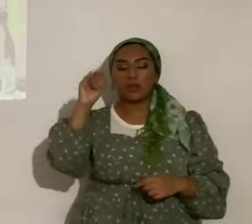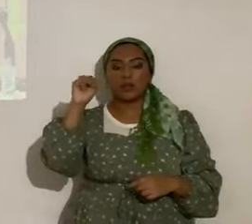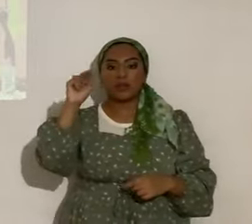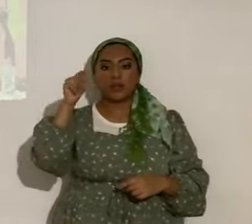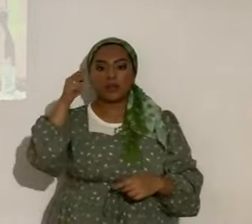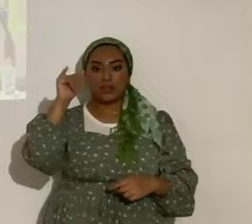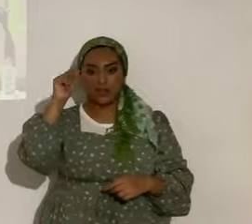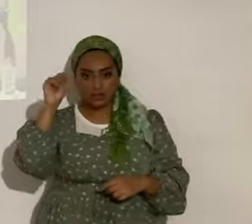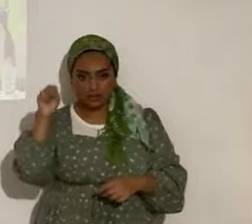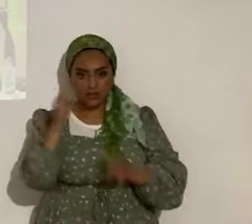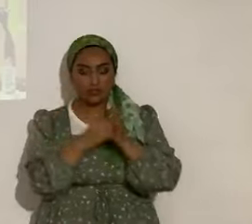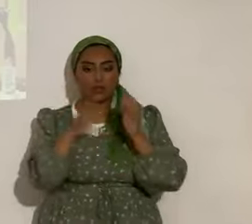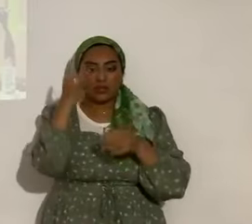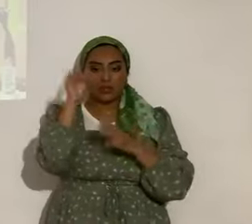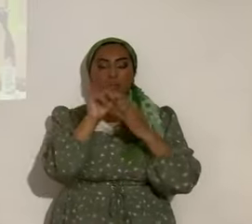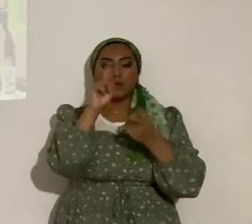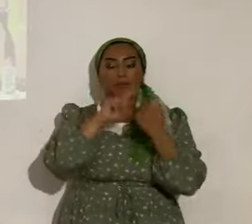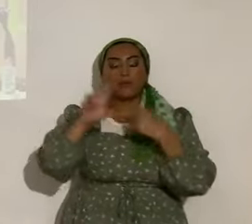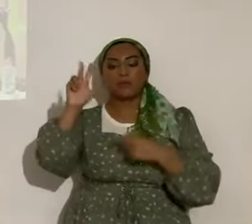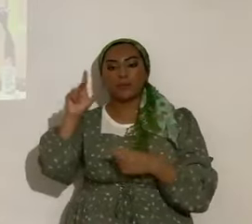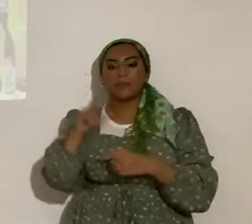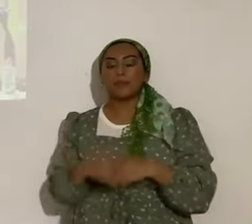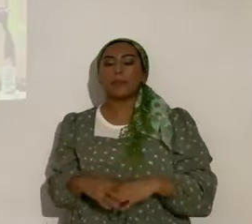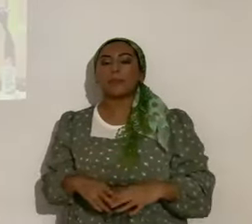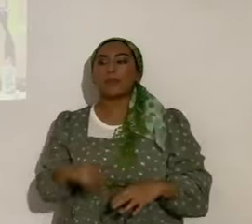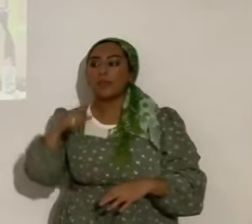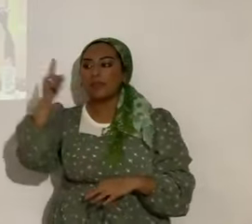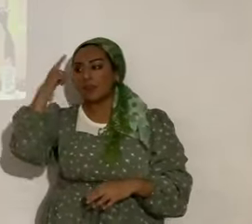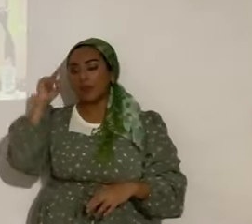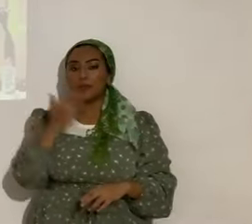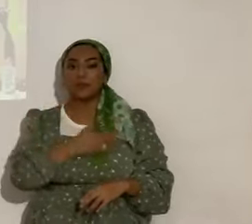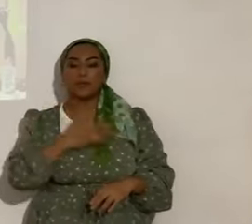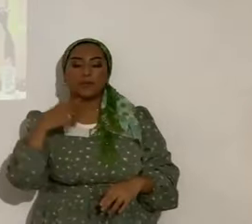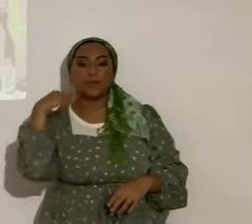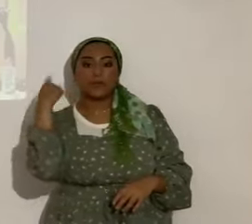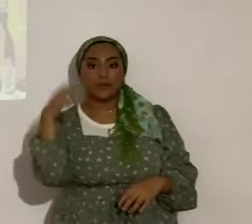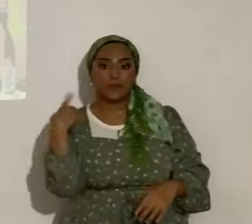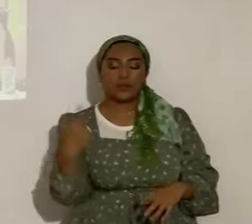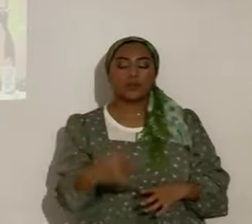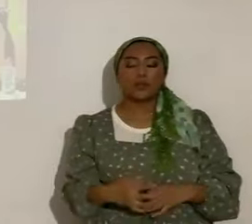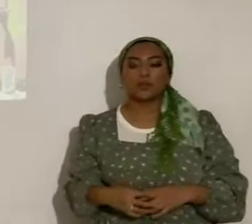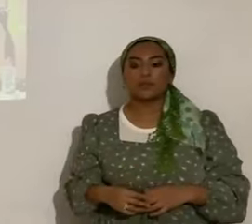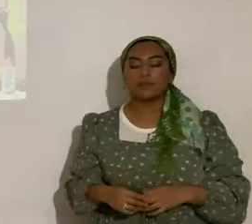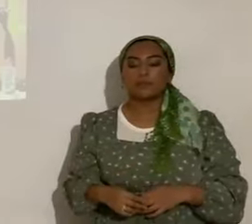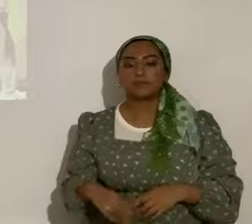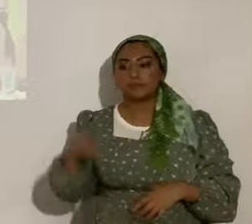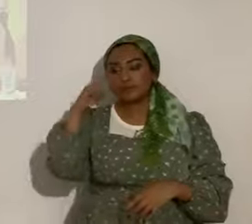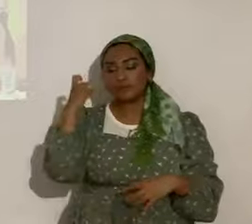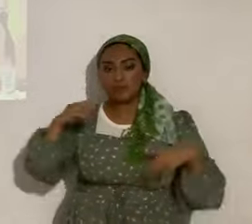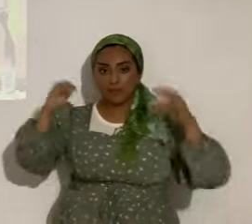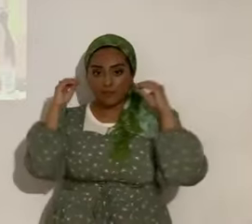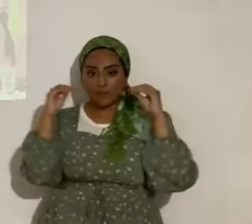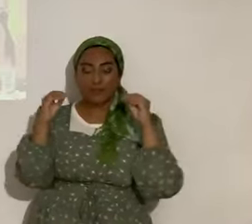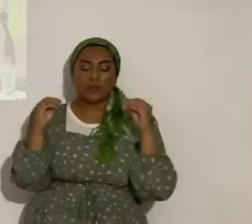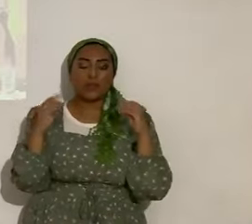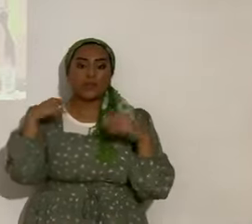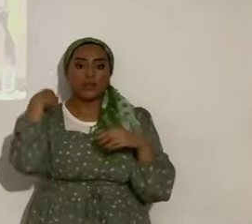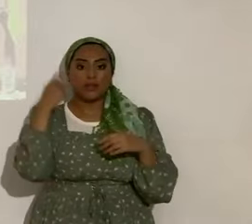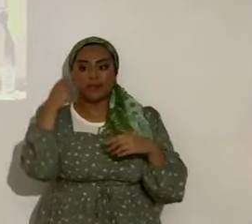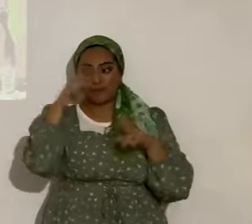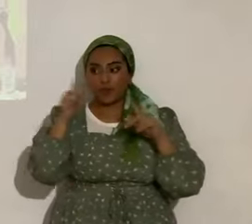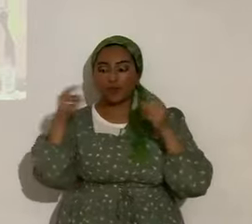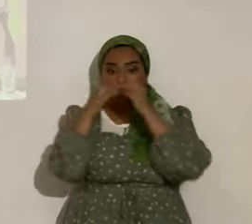al 23 dice, porque para los paganos es locura, nosotros estamos locos. Porque la predicación del madero es locura para